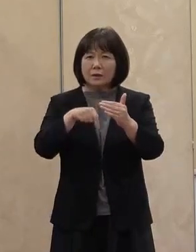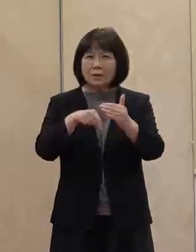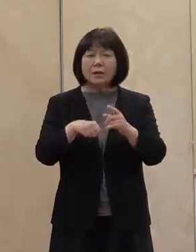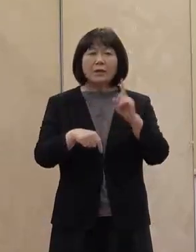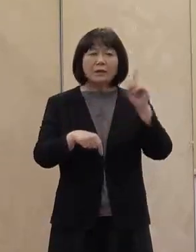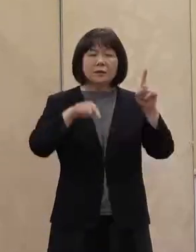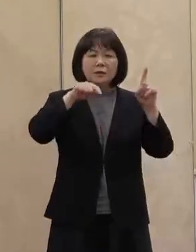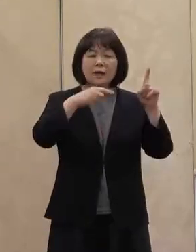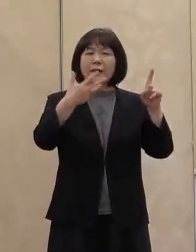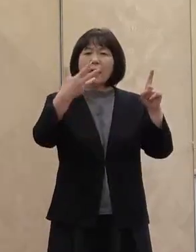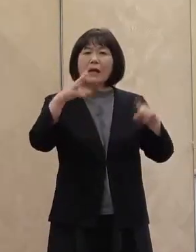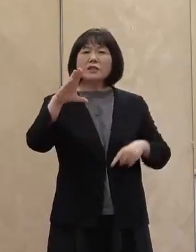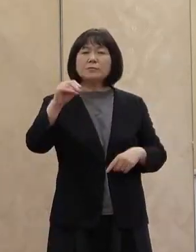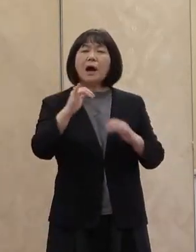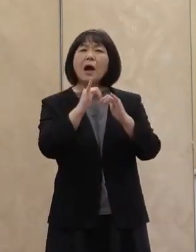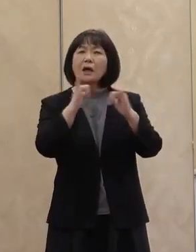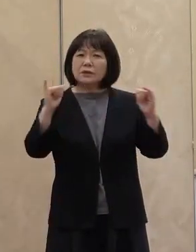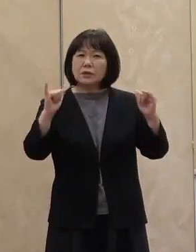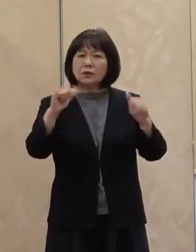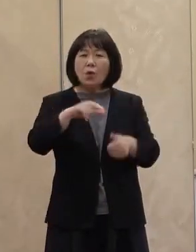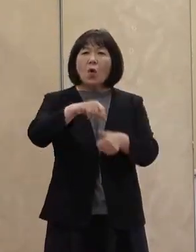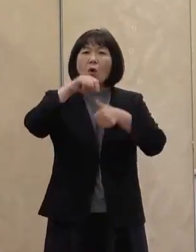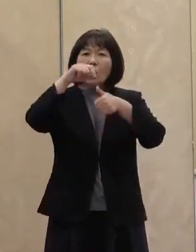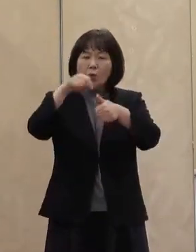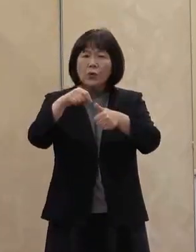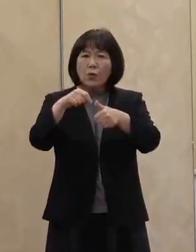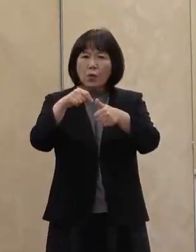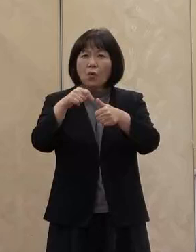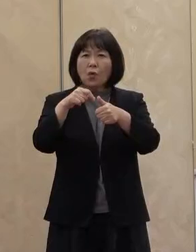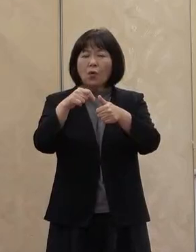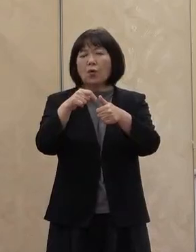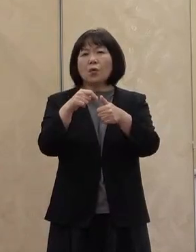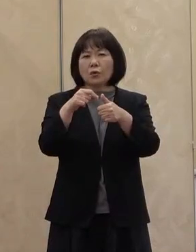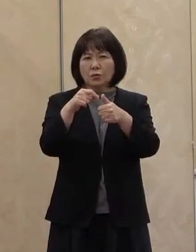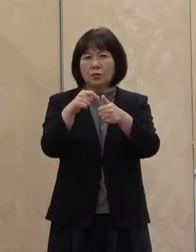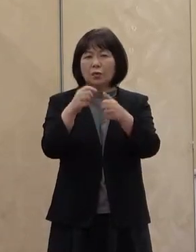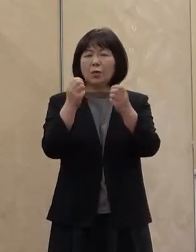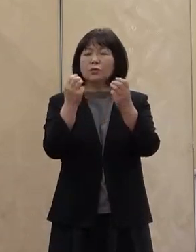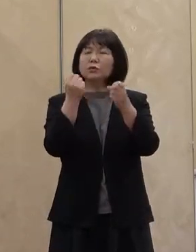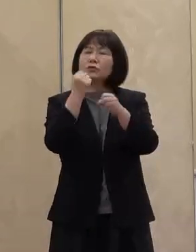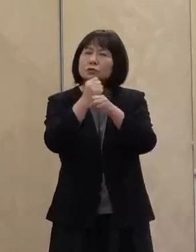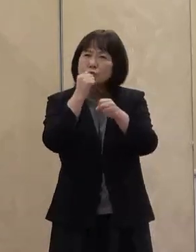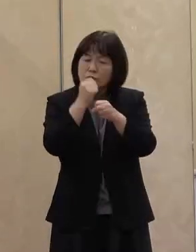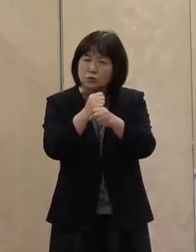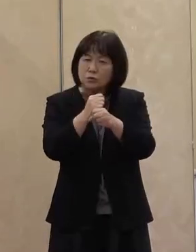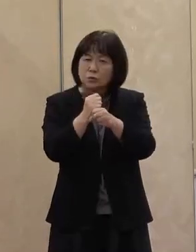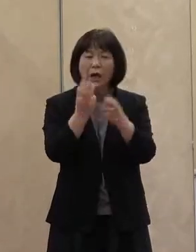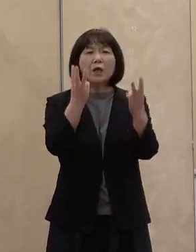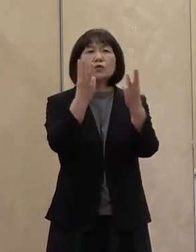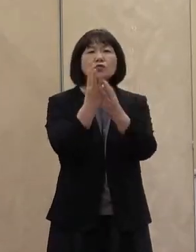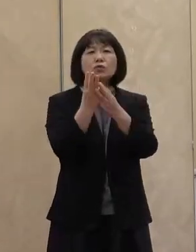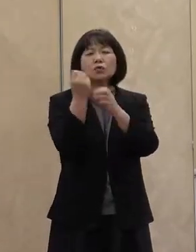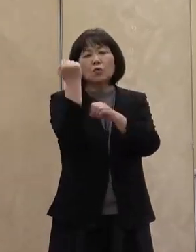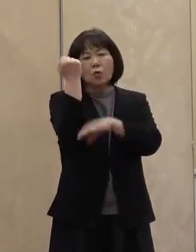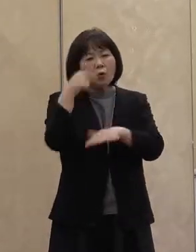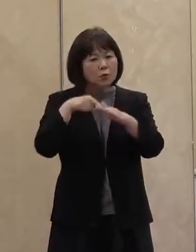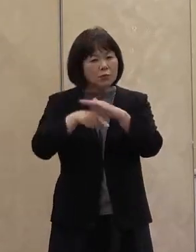1.8 万人の雇用創出のこの数字の根拠を教えてください。